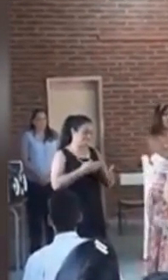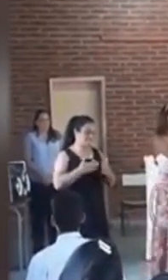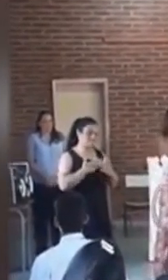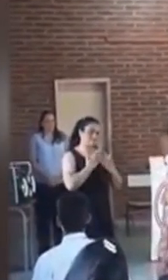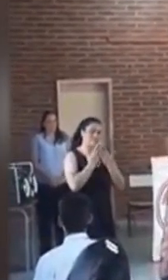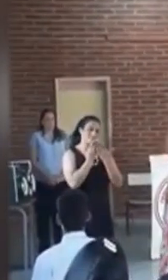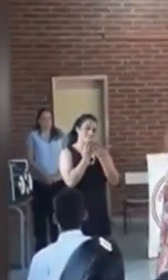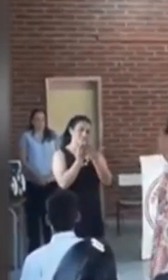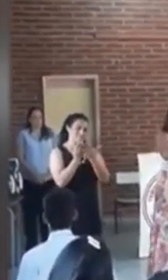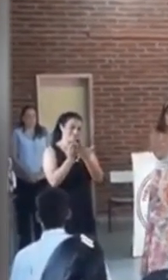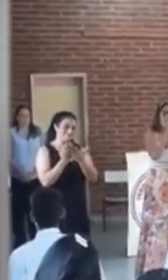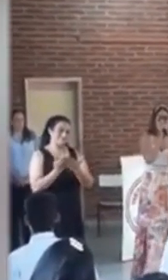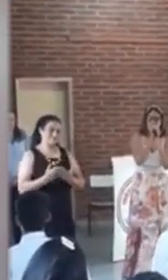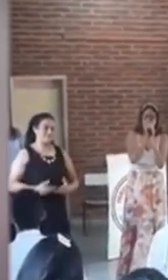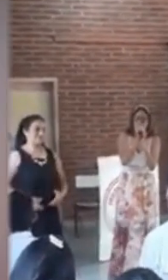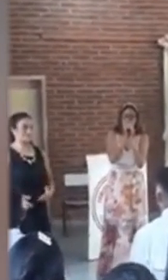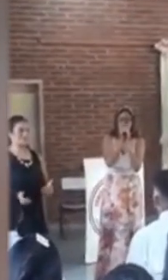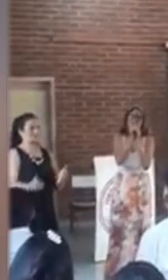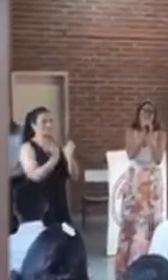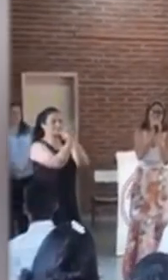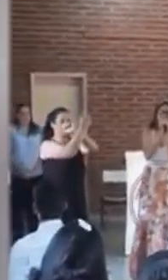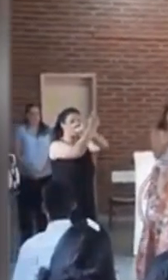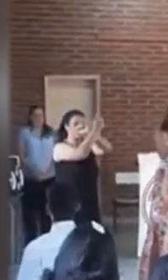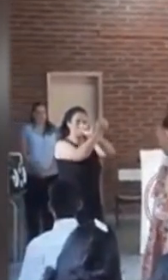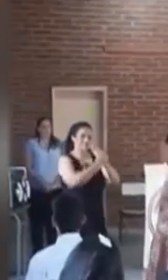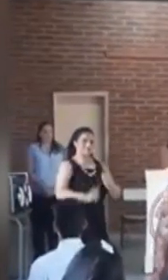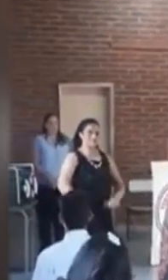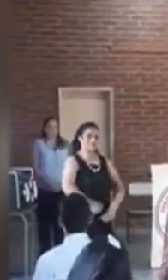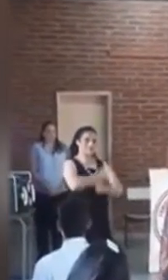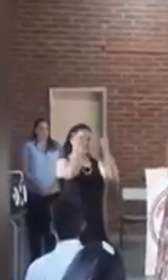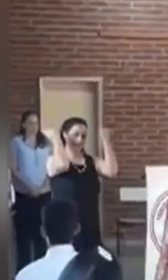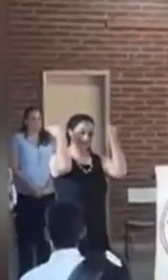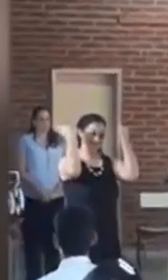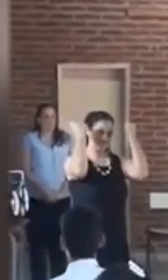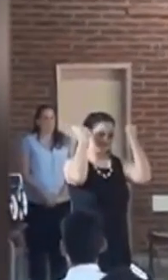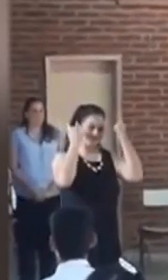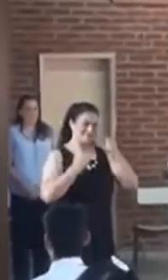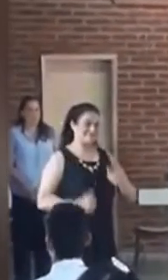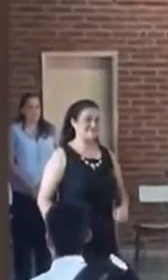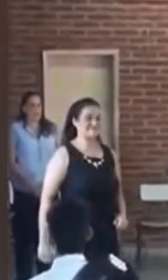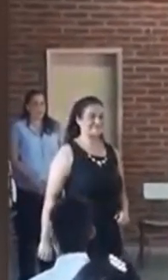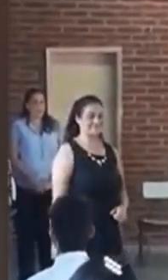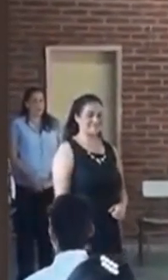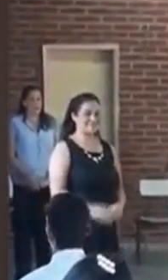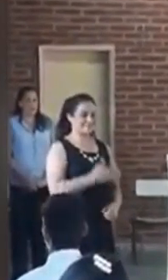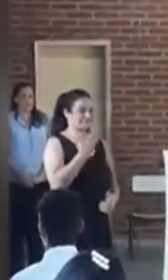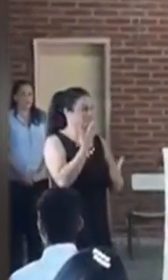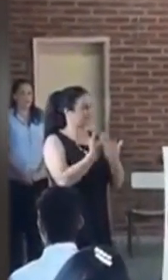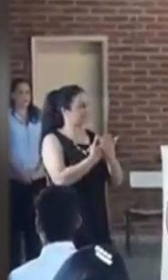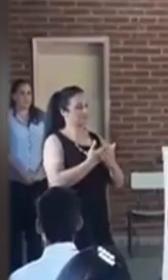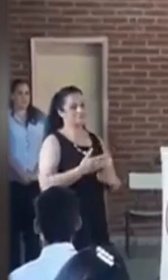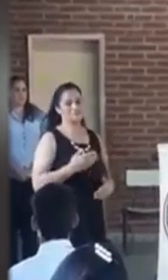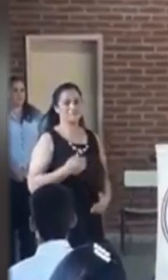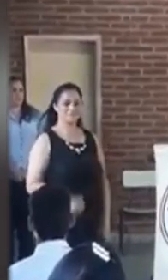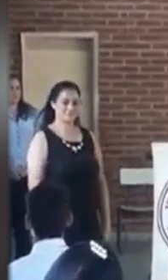cuando justamente nos enteramos la semana pasada, cuando ellos asisten a los congresos, hace poco hubo un